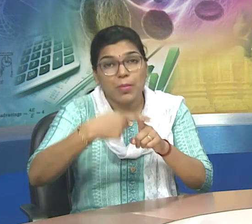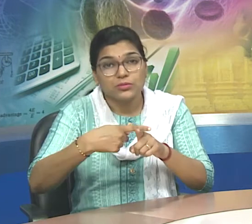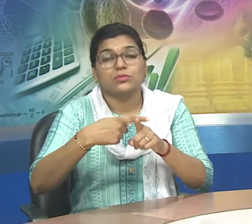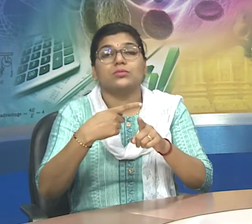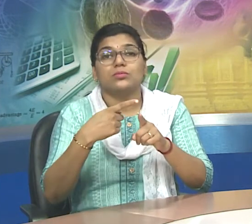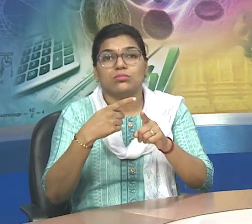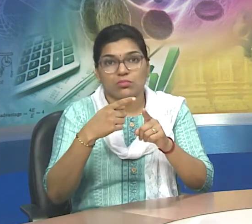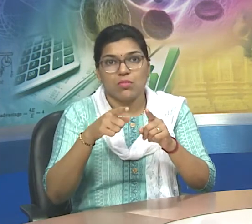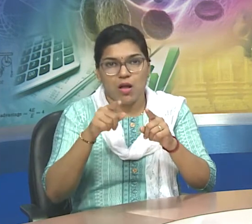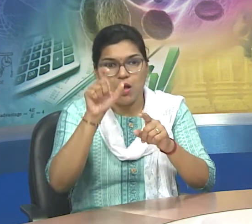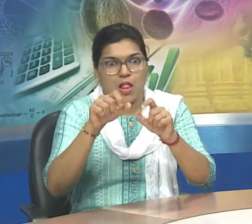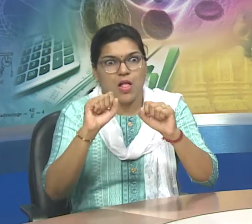हैं।